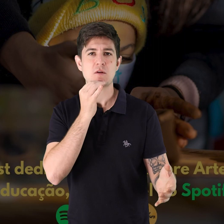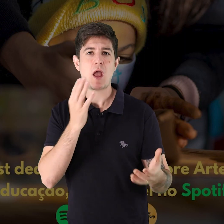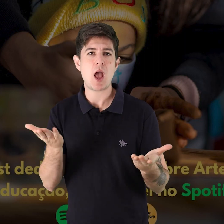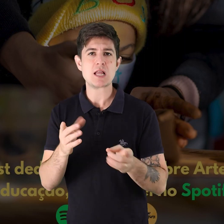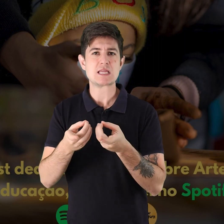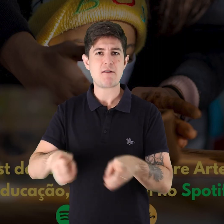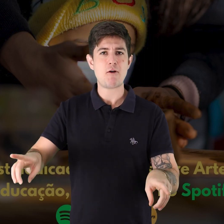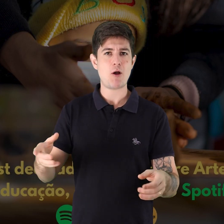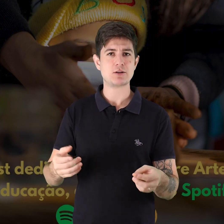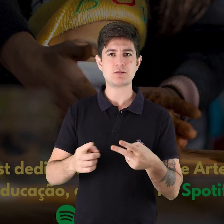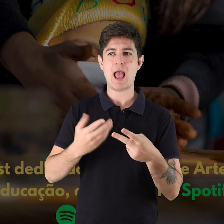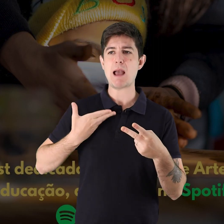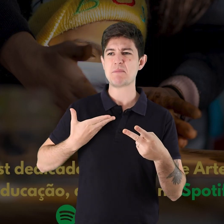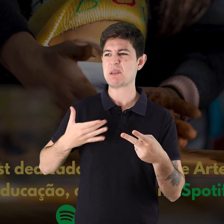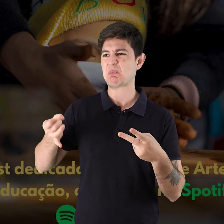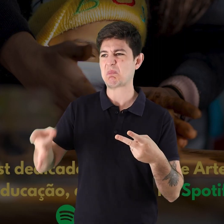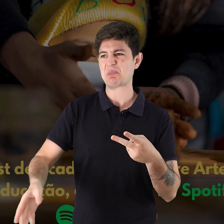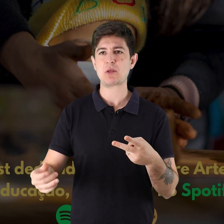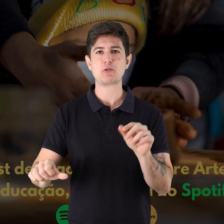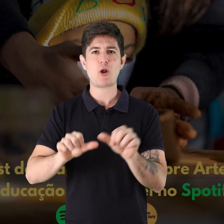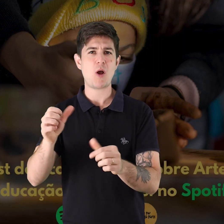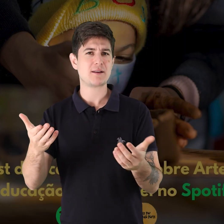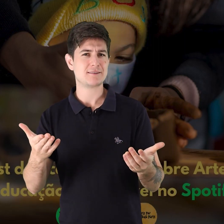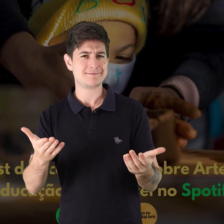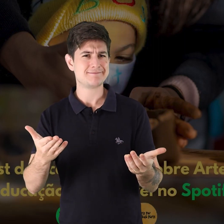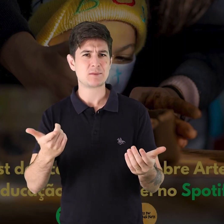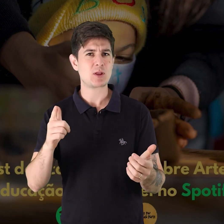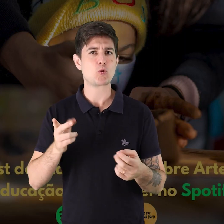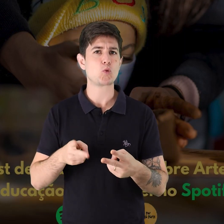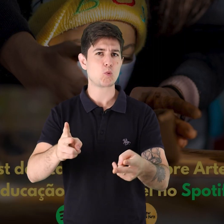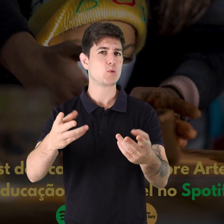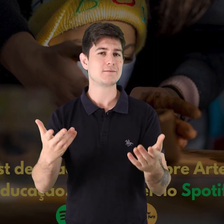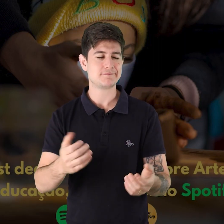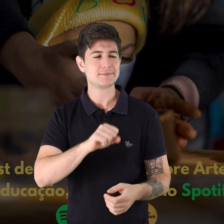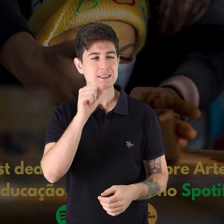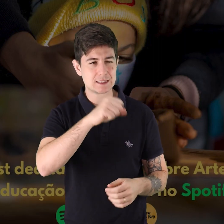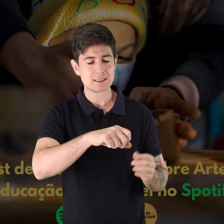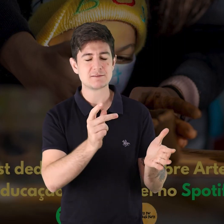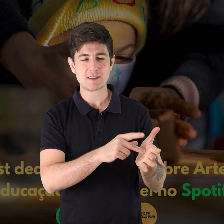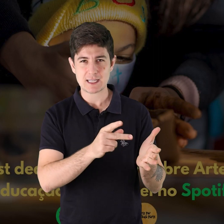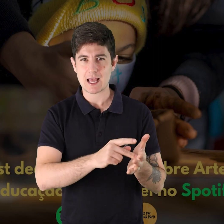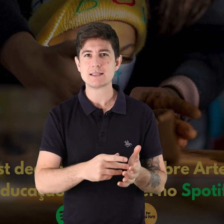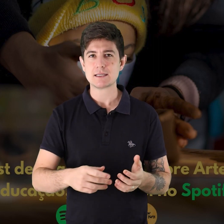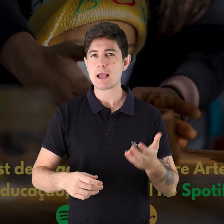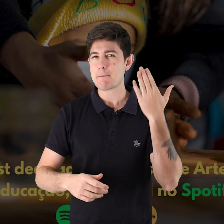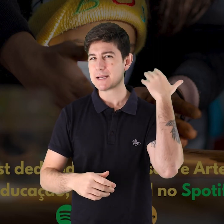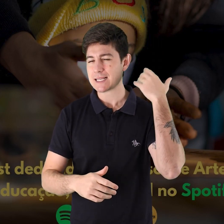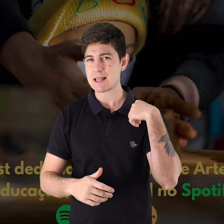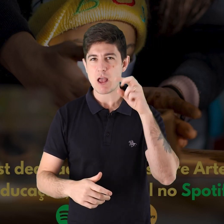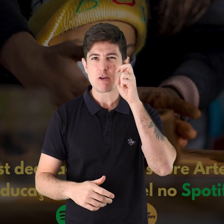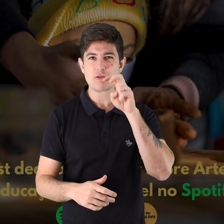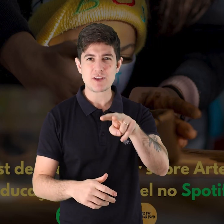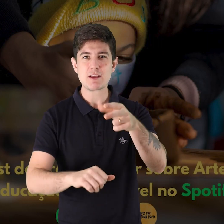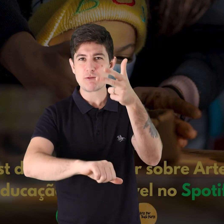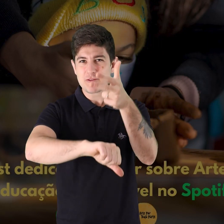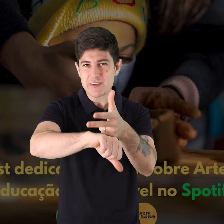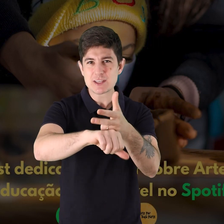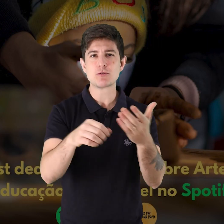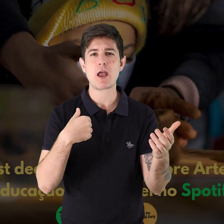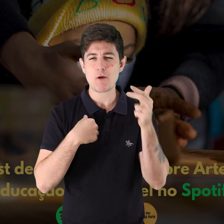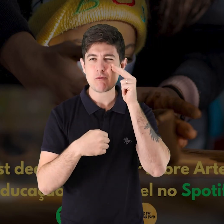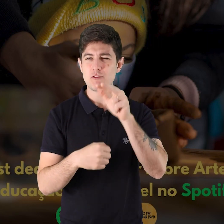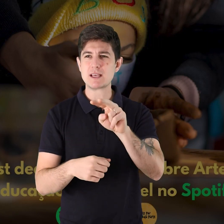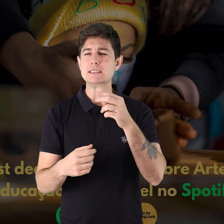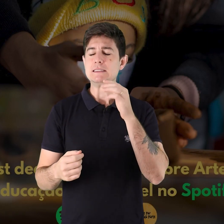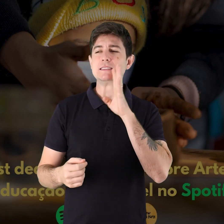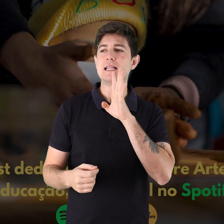mais, troca. Sim. Amizade troca, tudo troca, sim, né? Sim, é mais ou menos assim. Esses dias atrás eu vi um videozinho que eu achei bastante interessante,